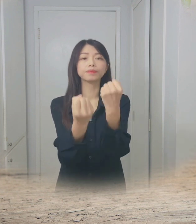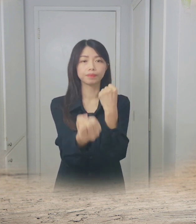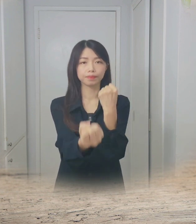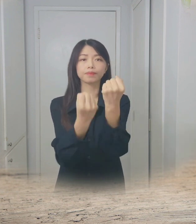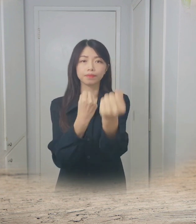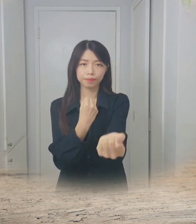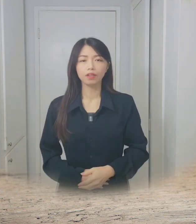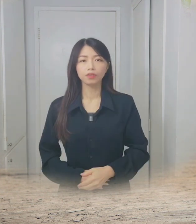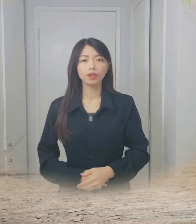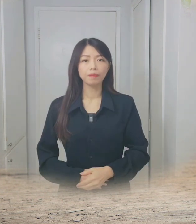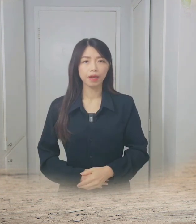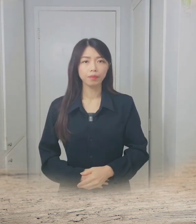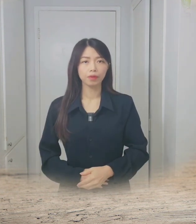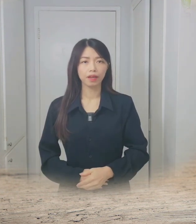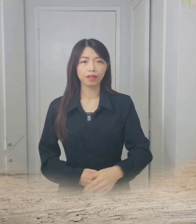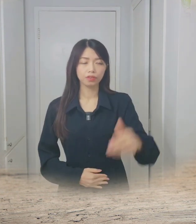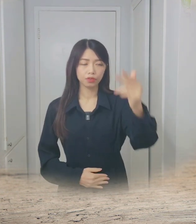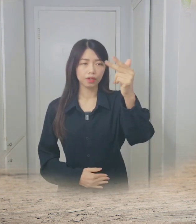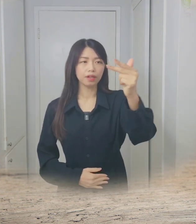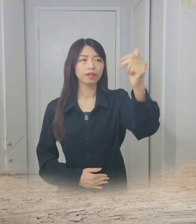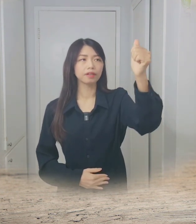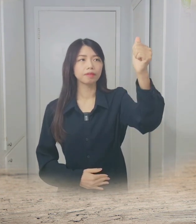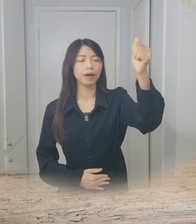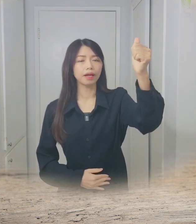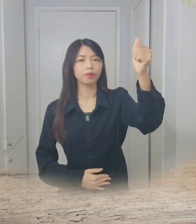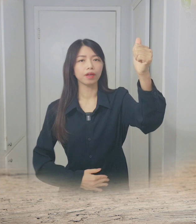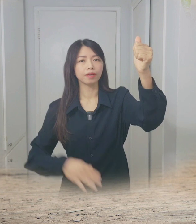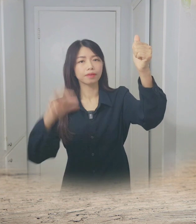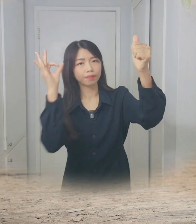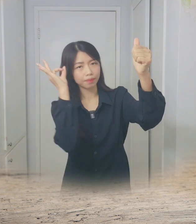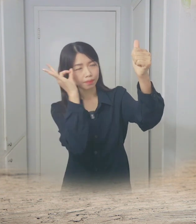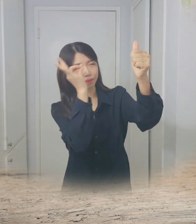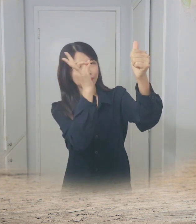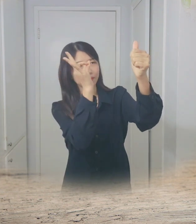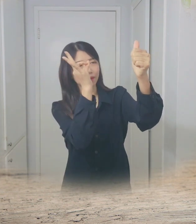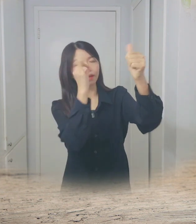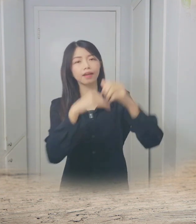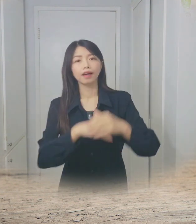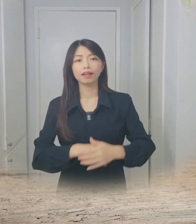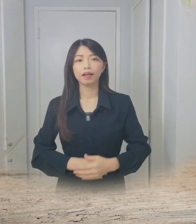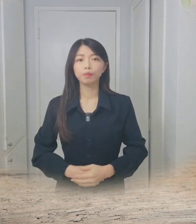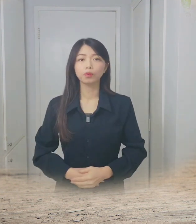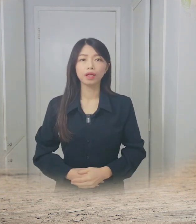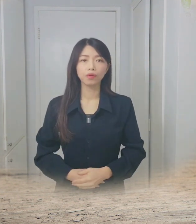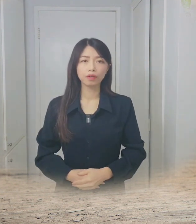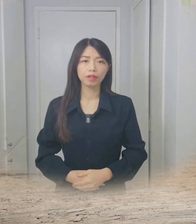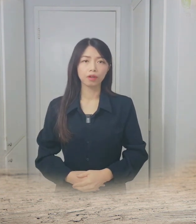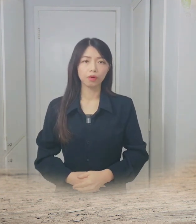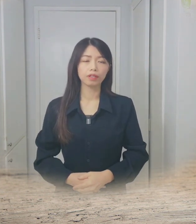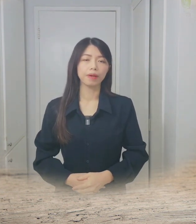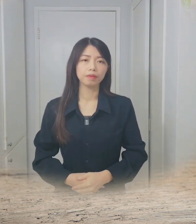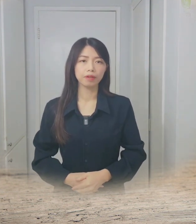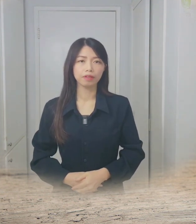주를 바라보네 주를 바라보네 아까 제가 보다라고 한